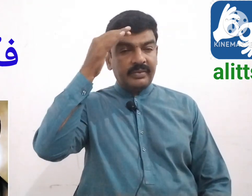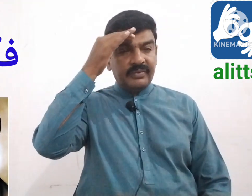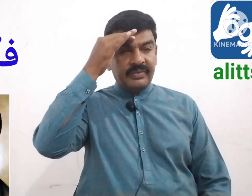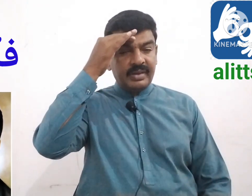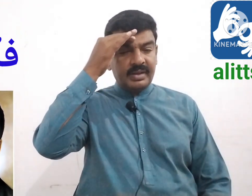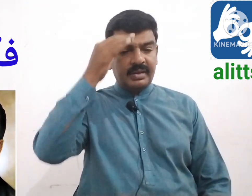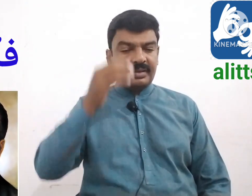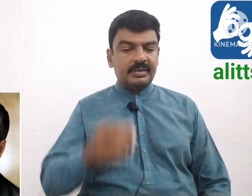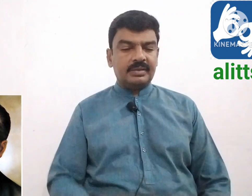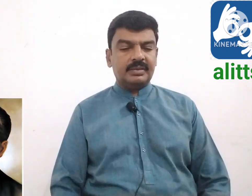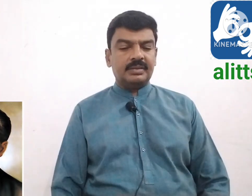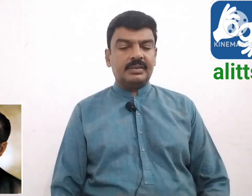फिक्र